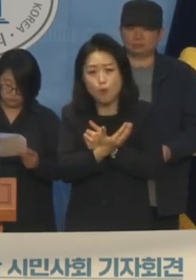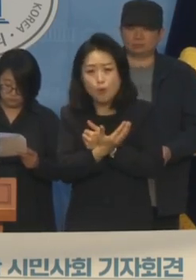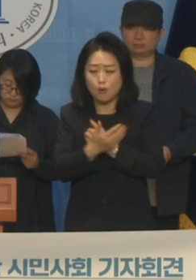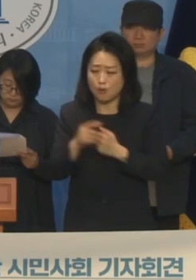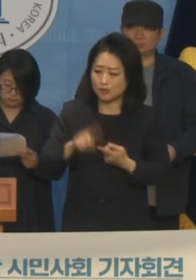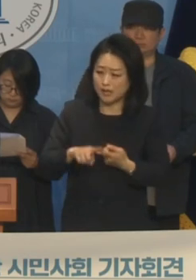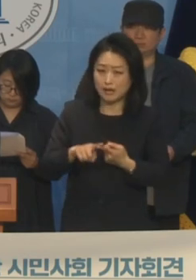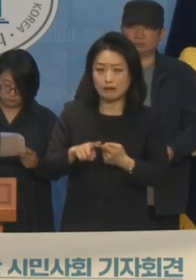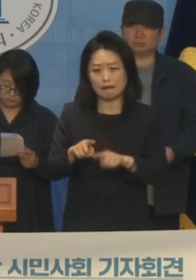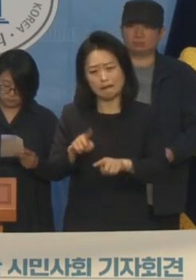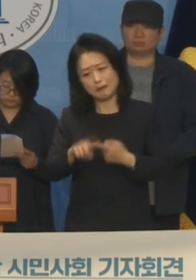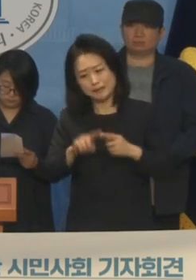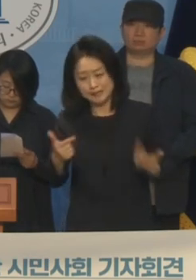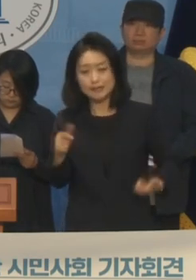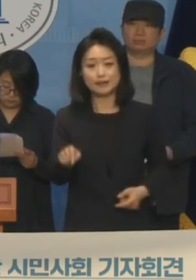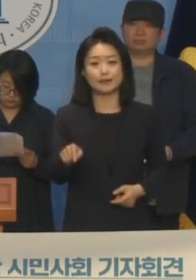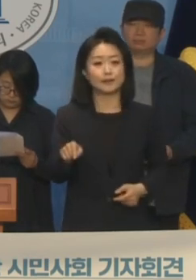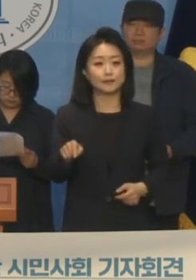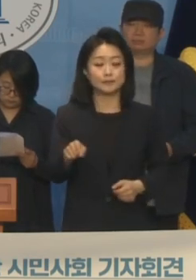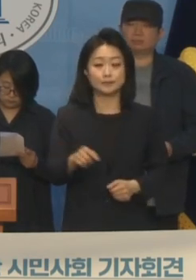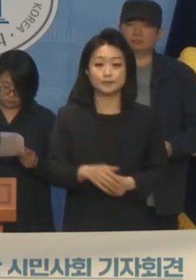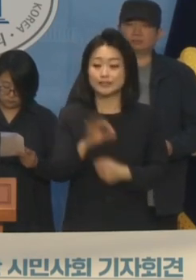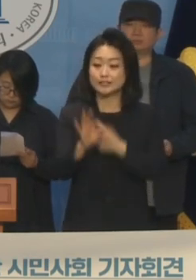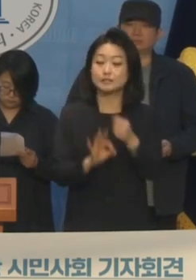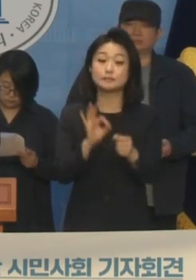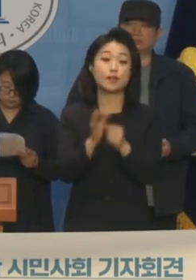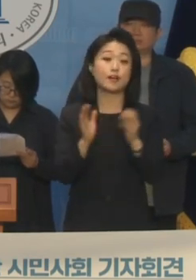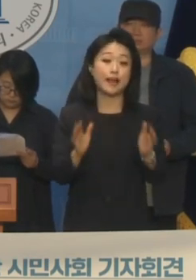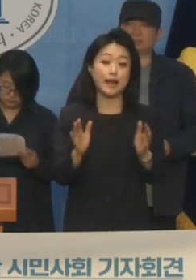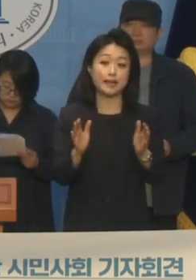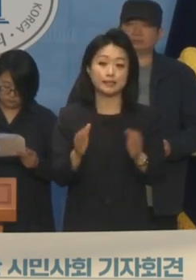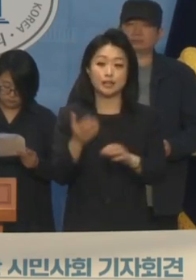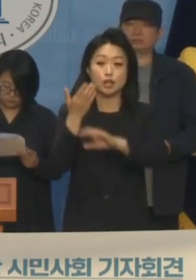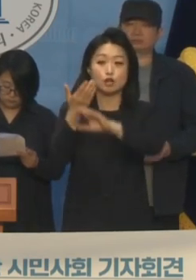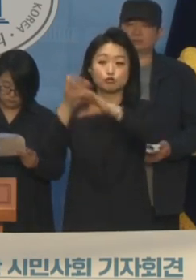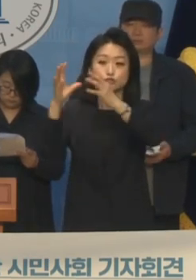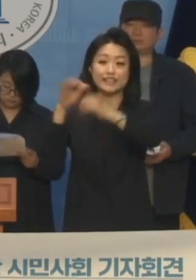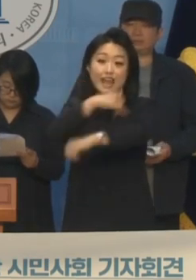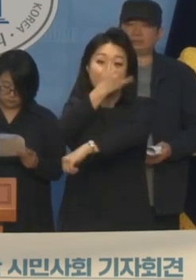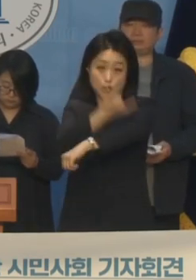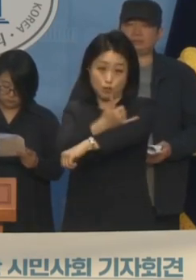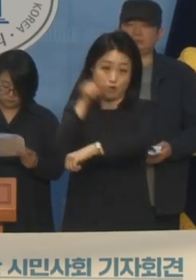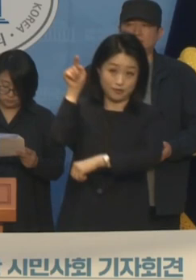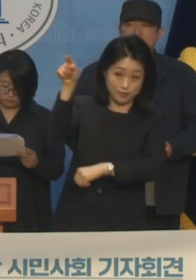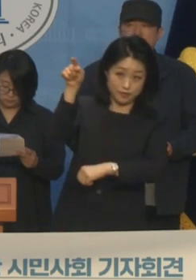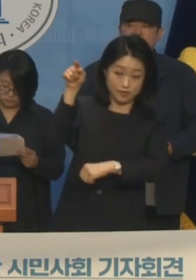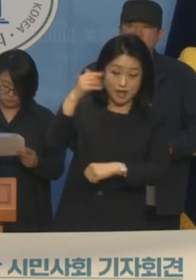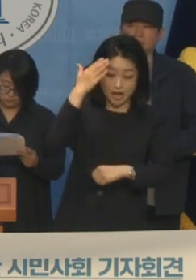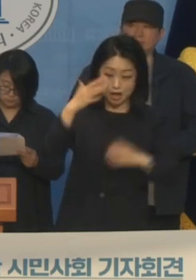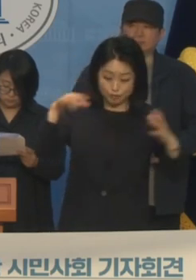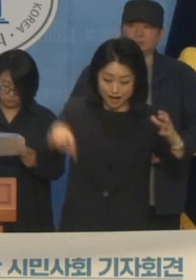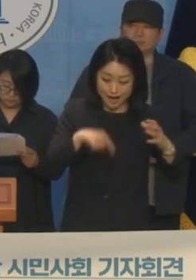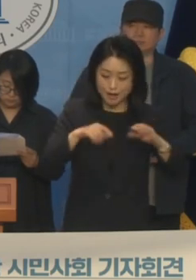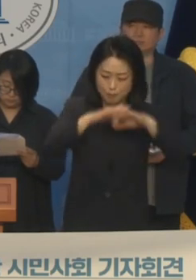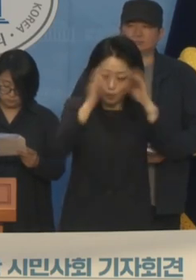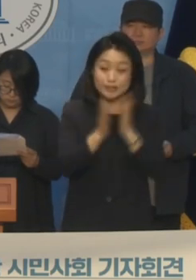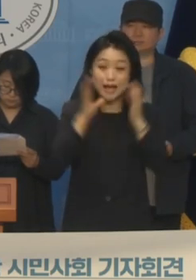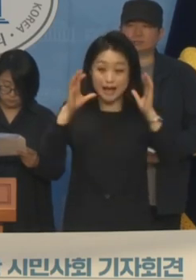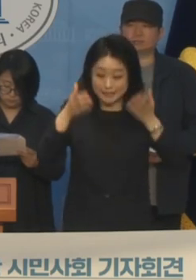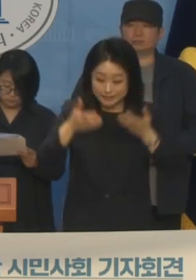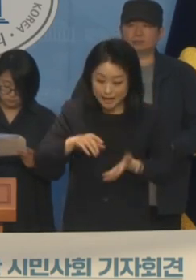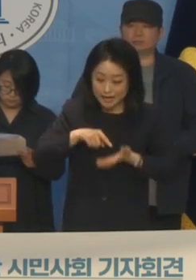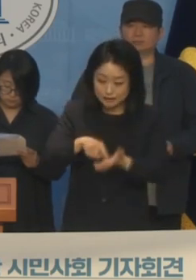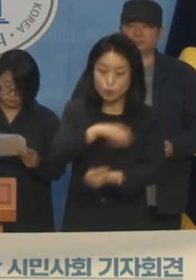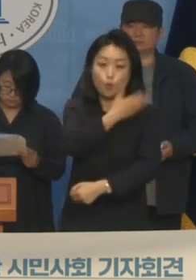이어가던 국가였다. 지난 10여 년간 다수의 국제인권조약기구는 한국 영토 내 모든 아동의 출생등록될